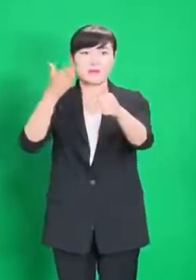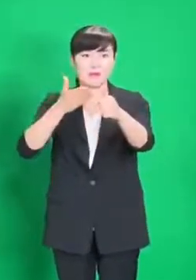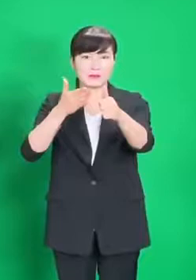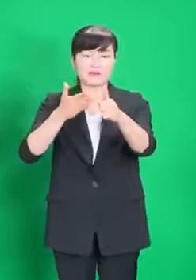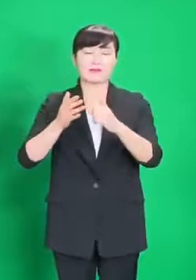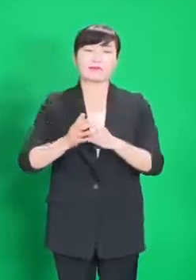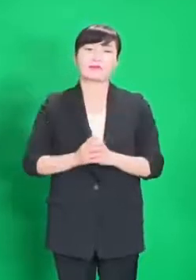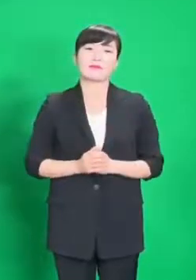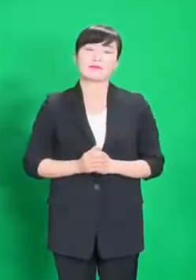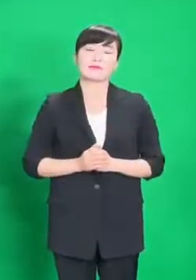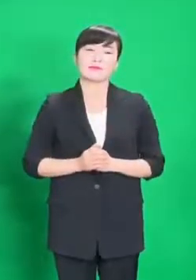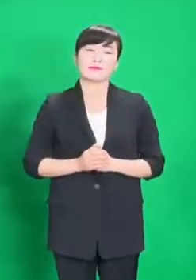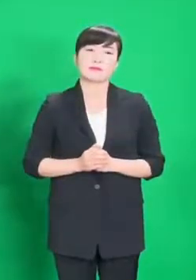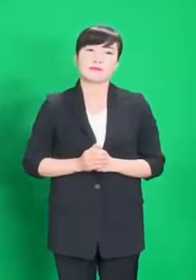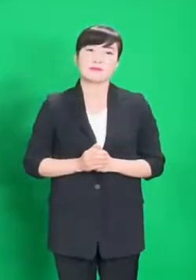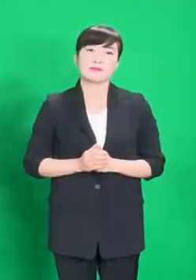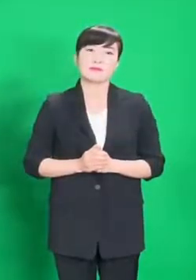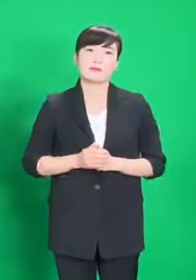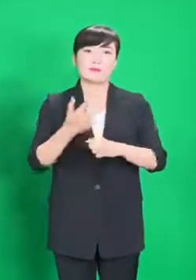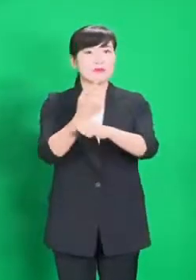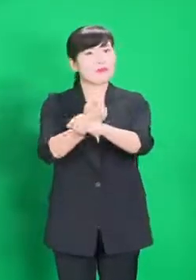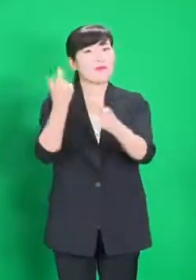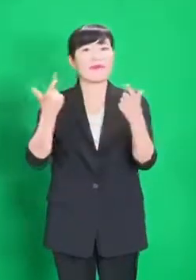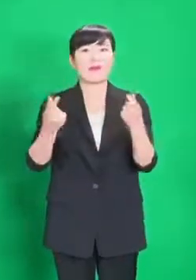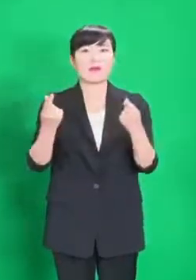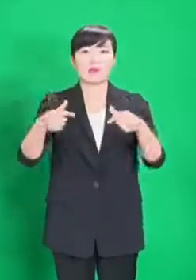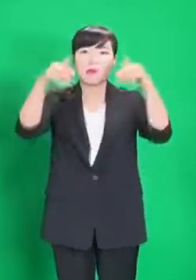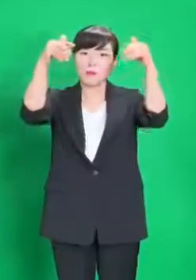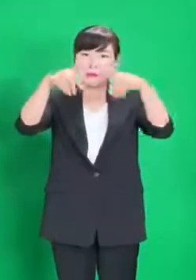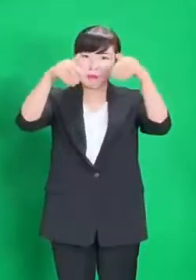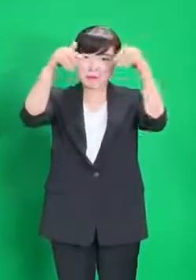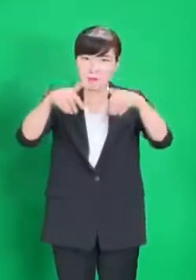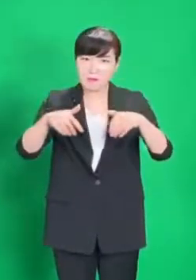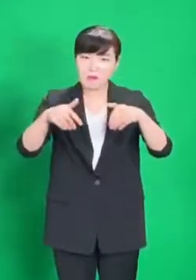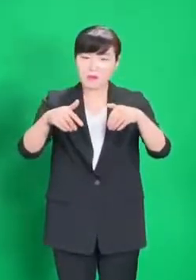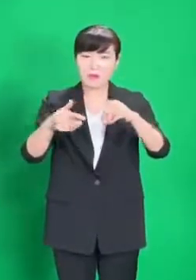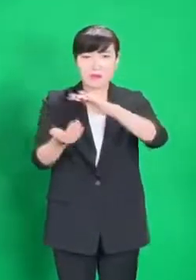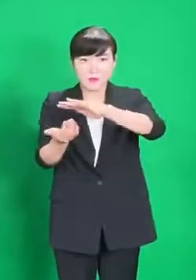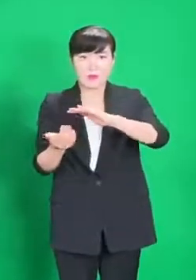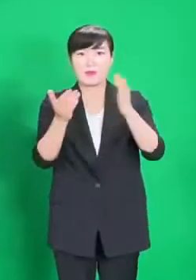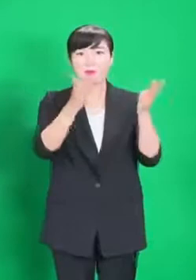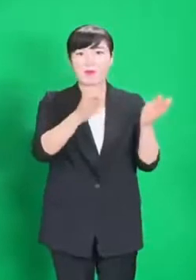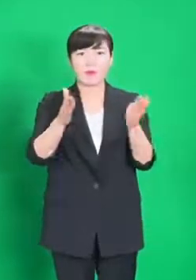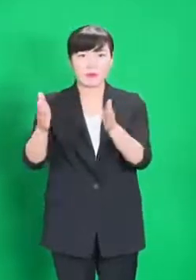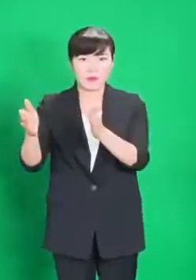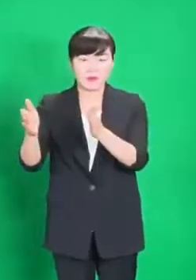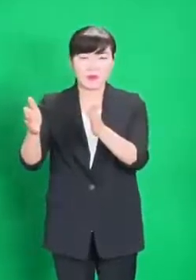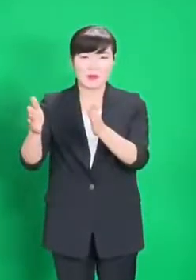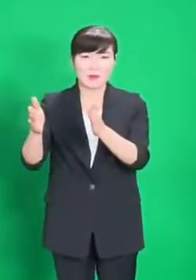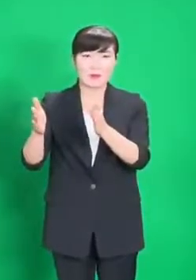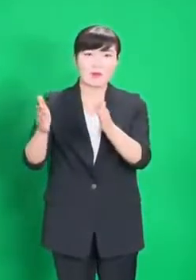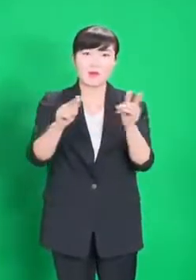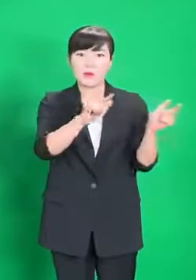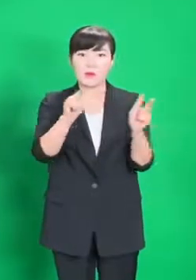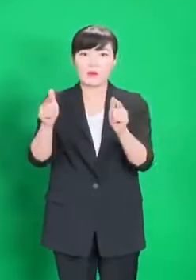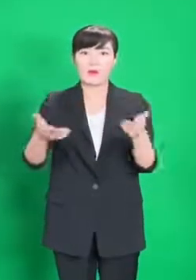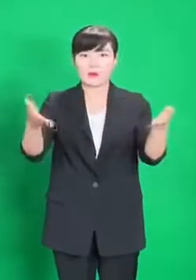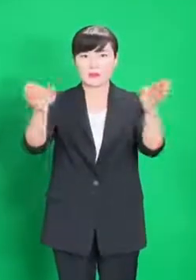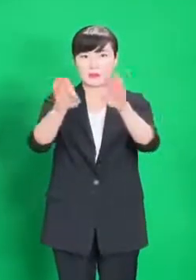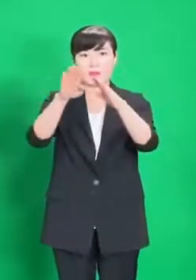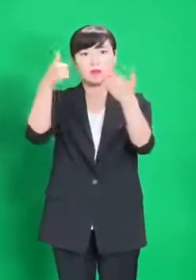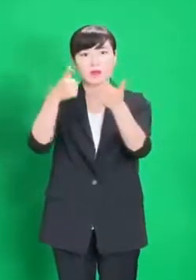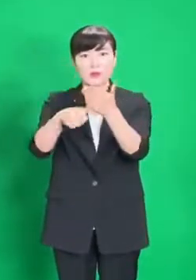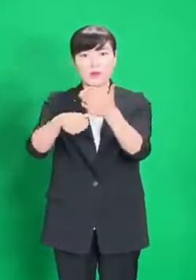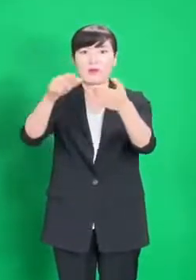주시길 바랍니다. 작년과 같은 큰 비에 대비하여 배수펌프장 등 시설물에